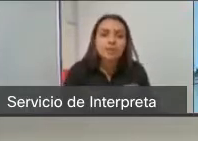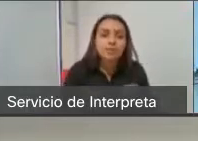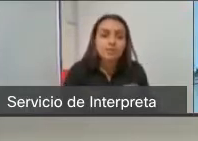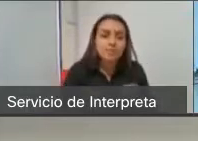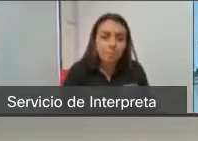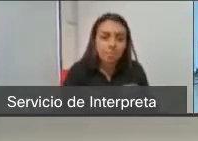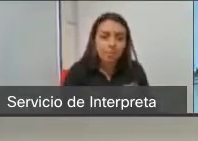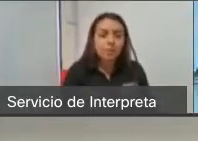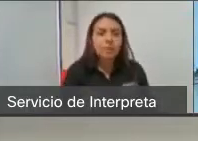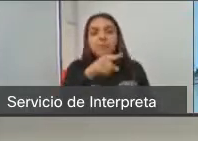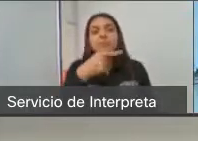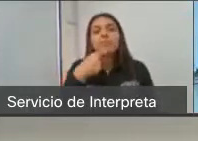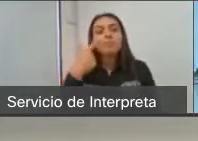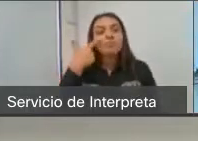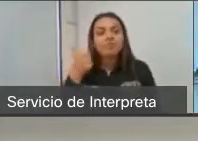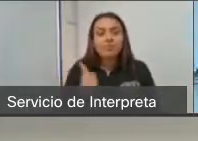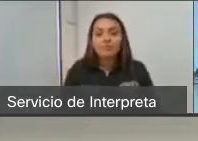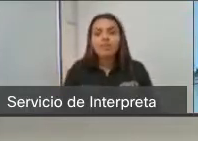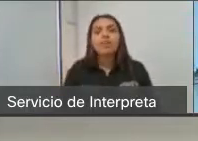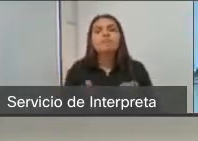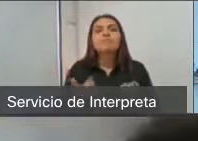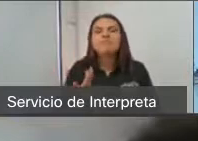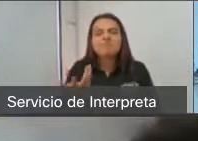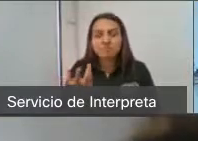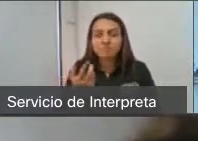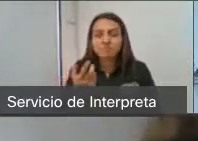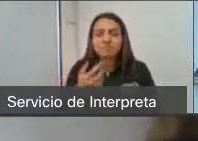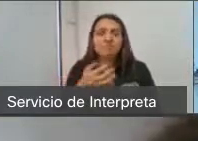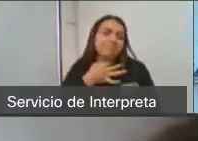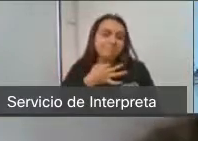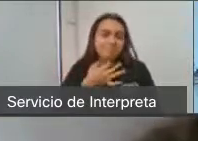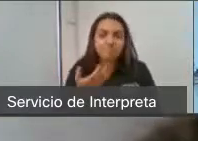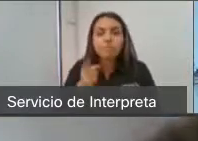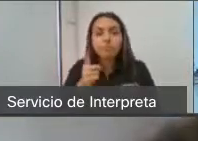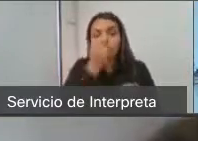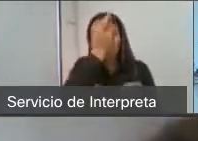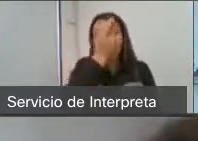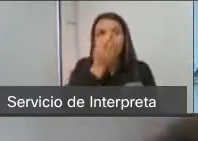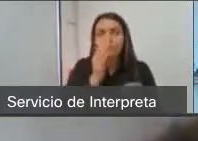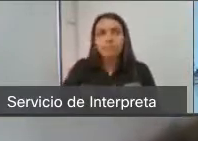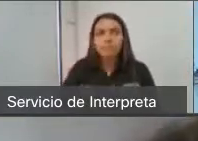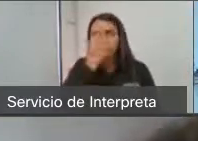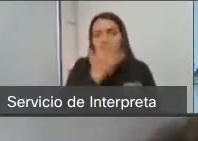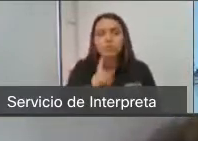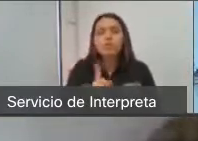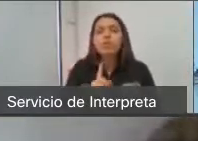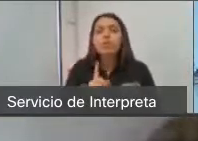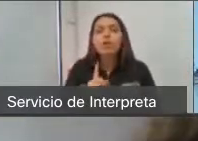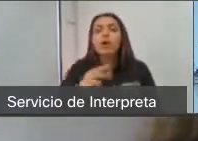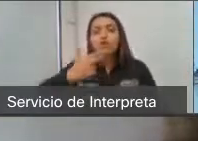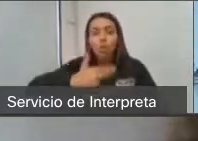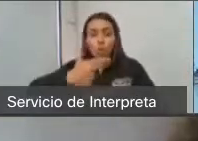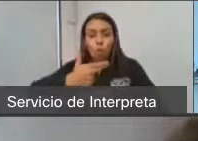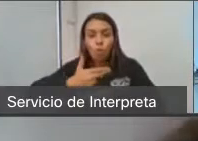Mira que es muy curioso porque Facebook, perdón, Facebook no, sino Zoom, que es